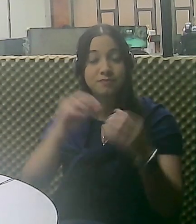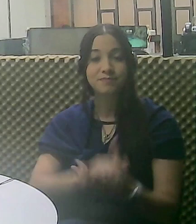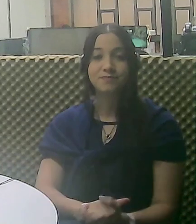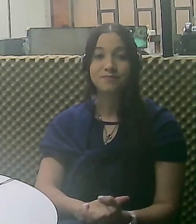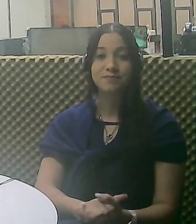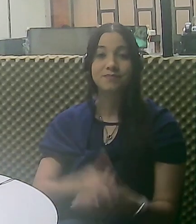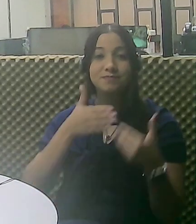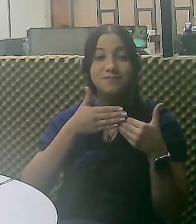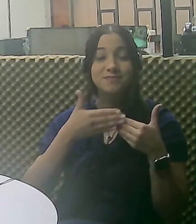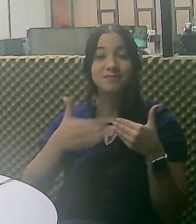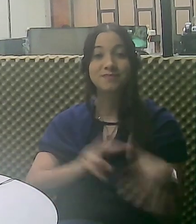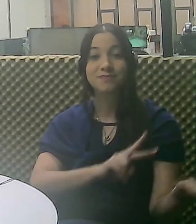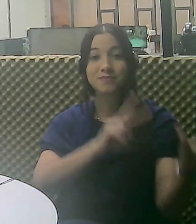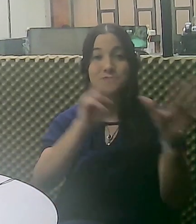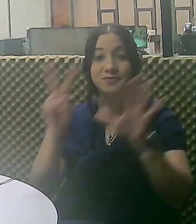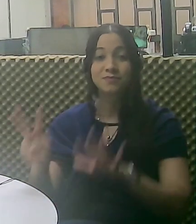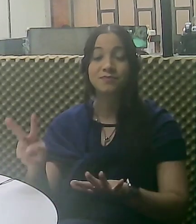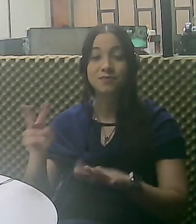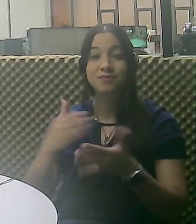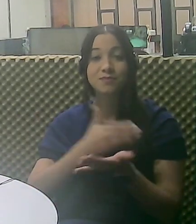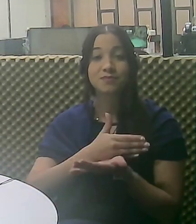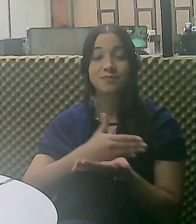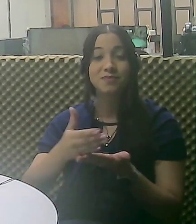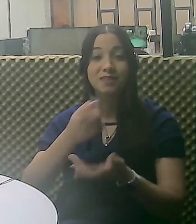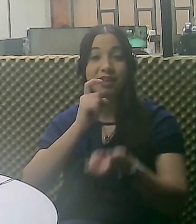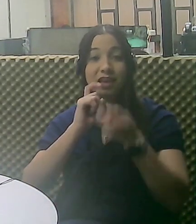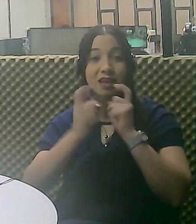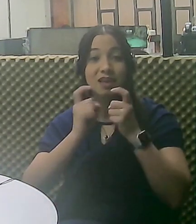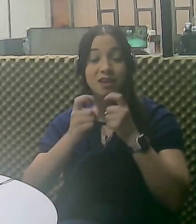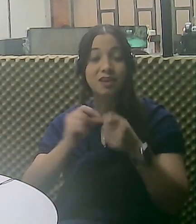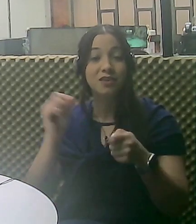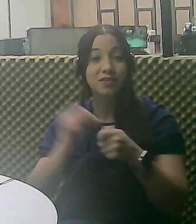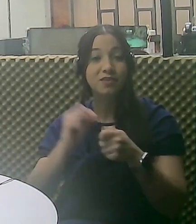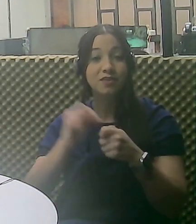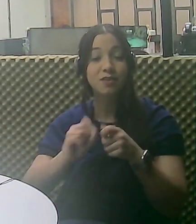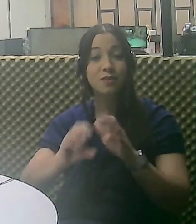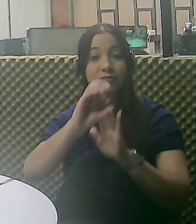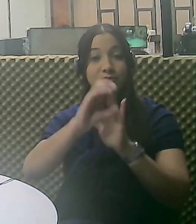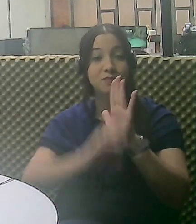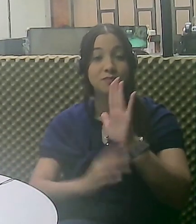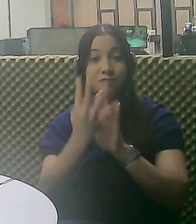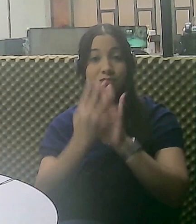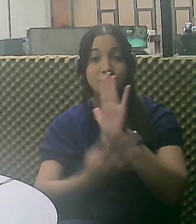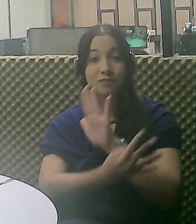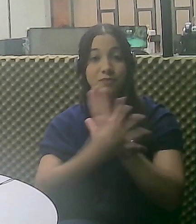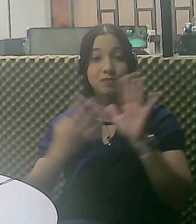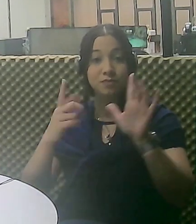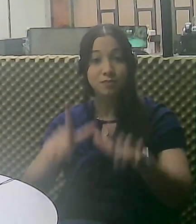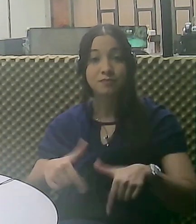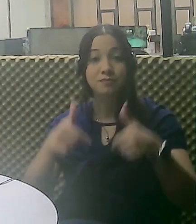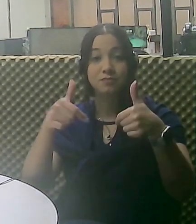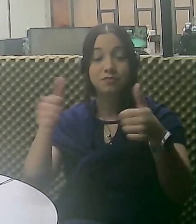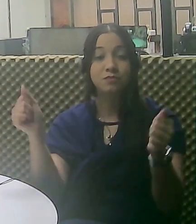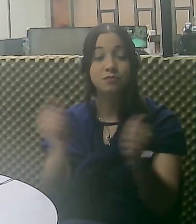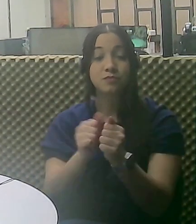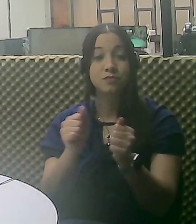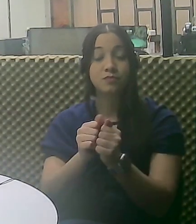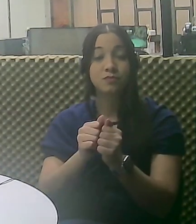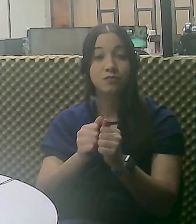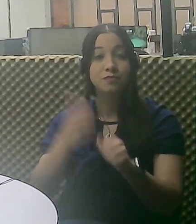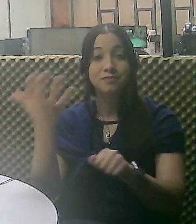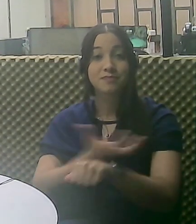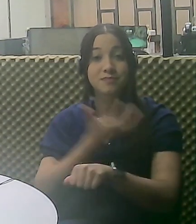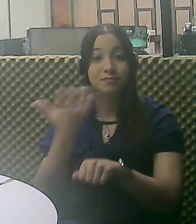A partir desta semana, serão iniciadas reuniões para a elaboração do cronograma, que será executado em paralelo com as